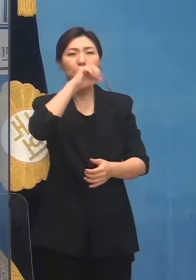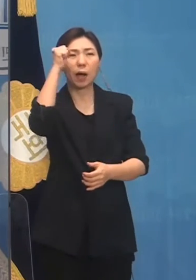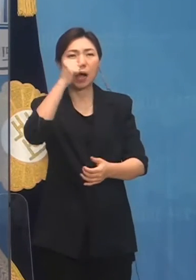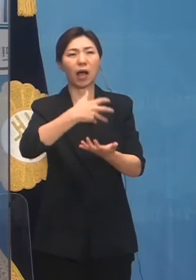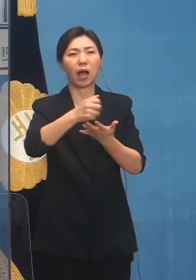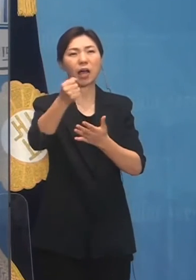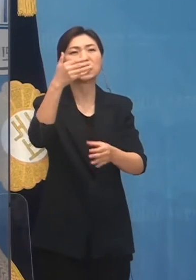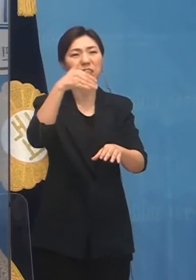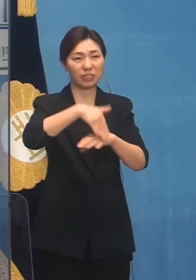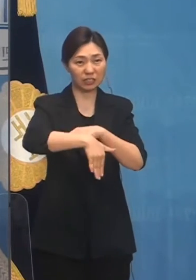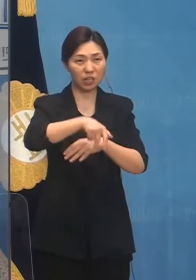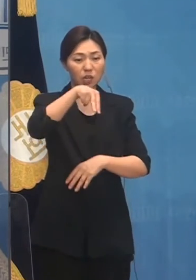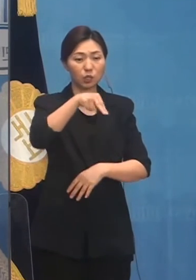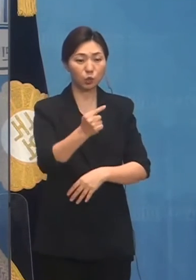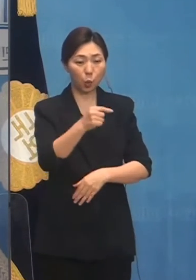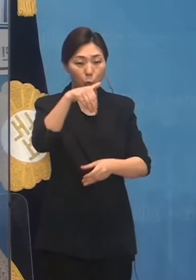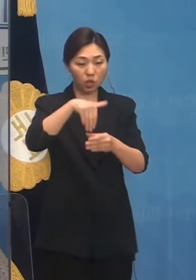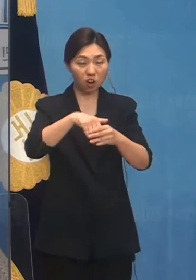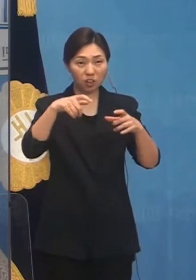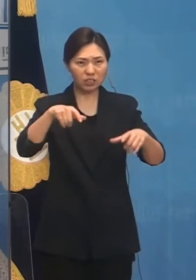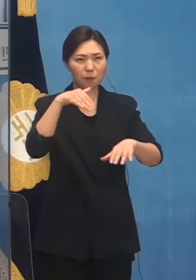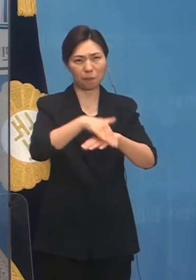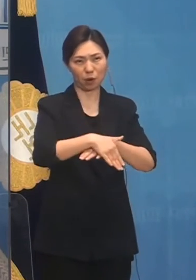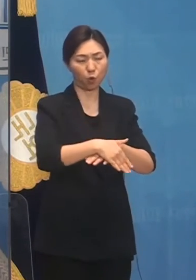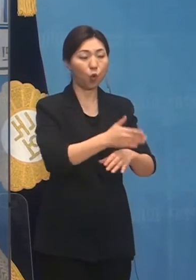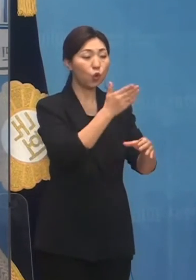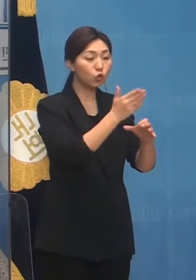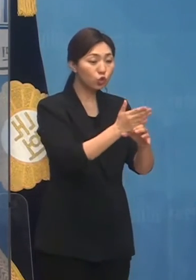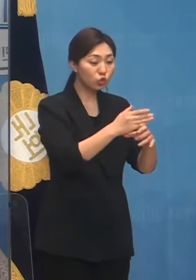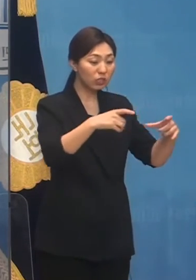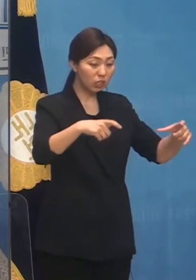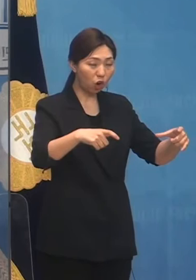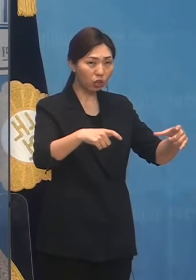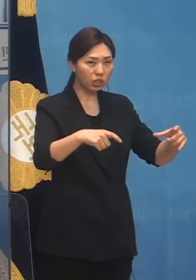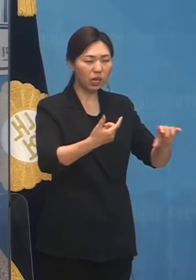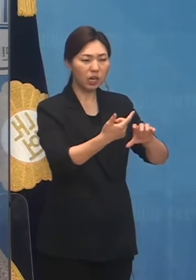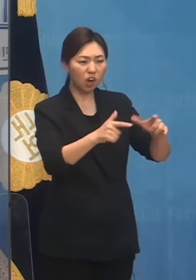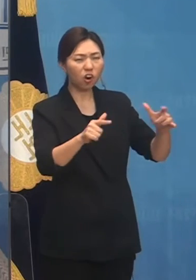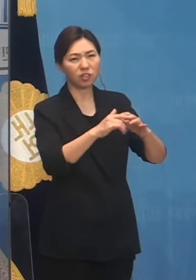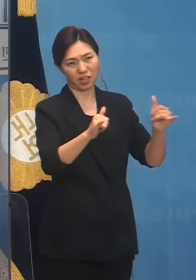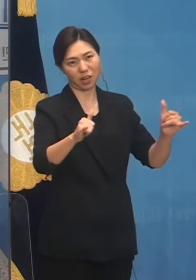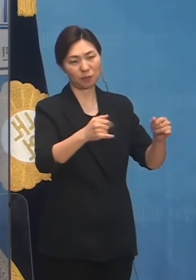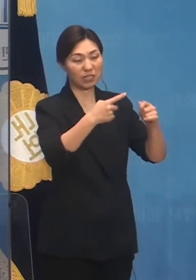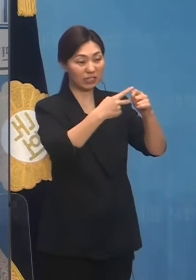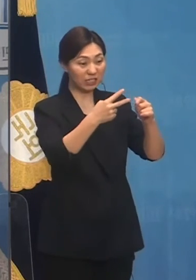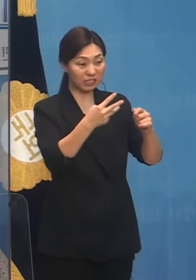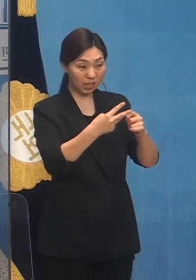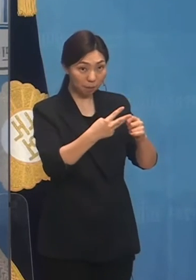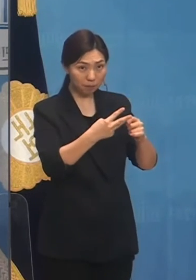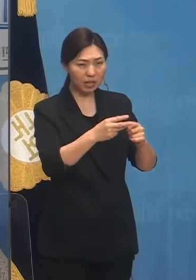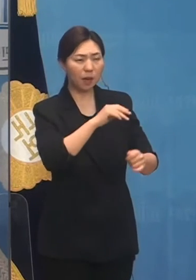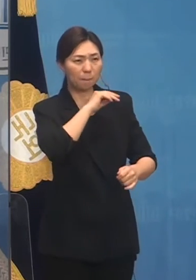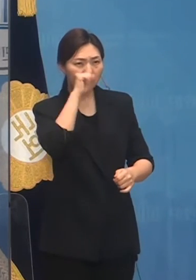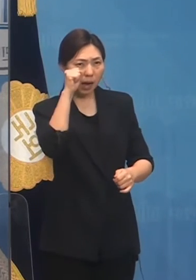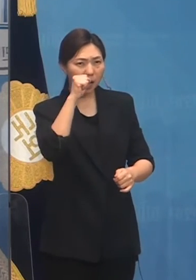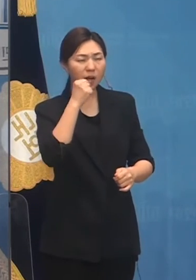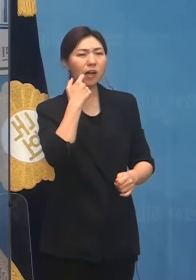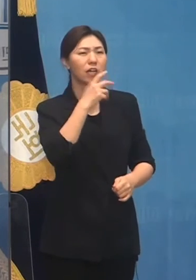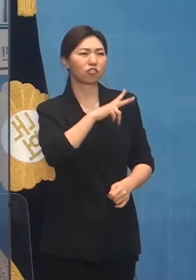도입해서 다양한 정치 세력이 기초의회에 진입할 수 있도록 해야 합니다. 이를